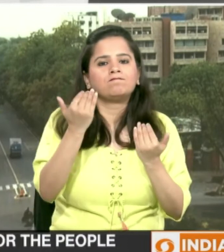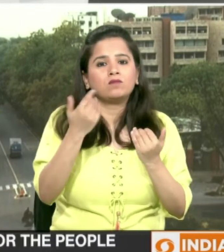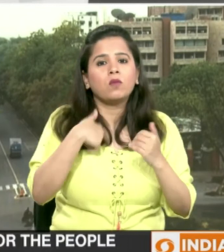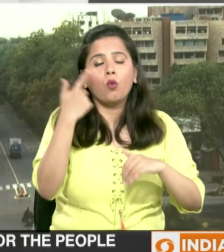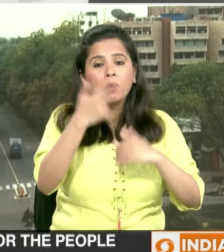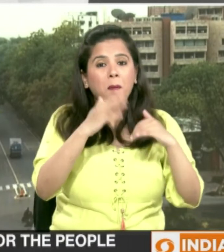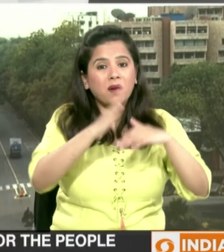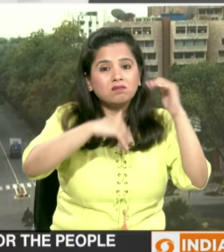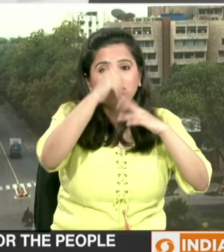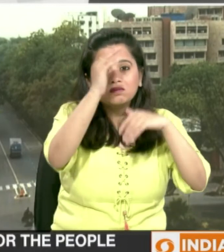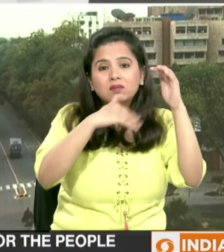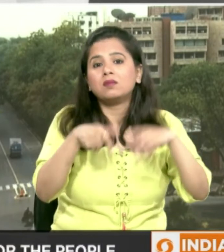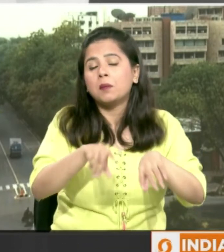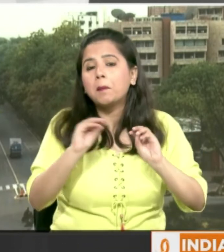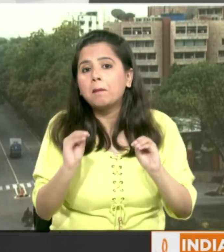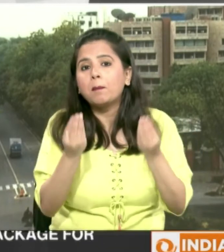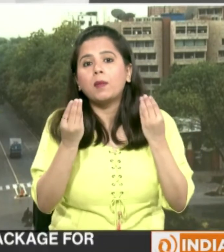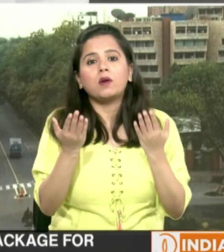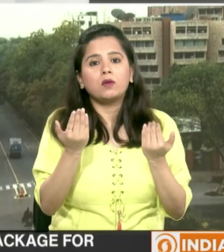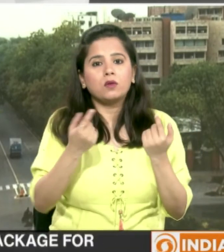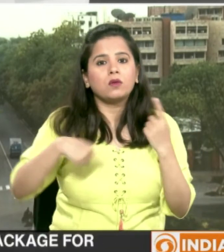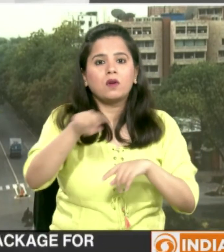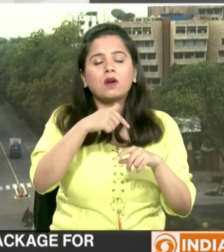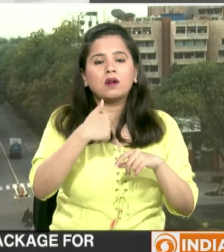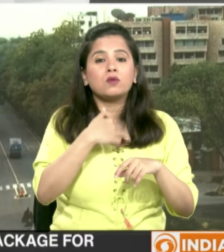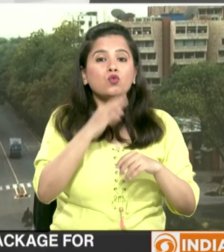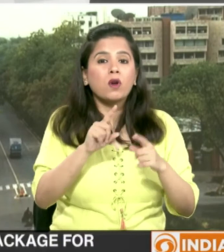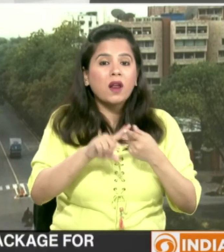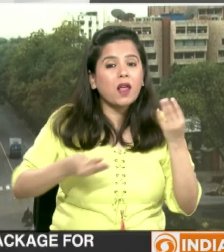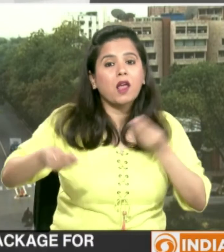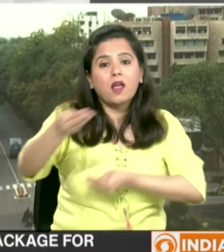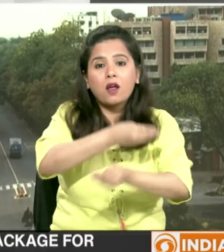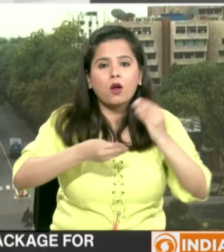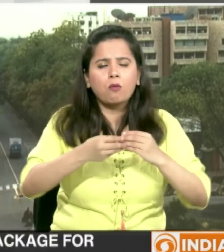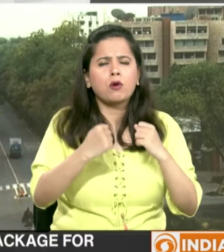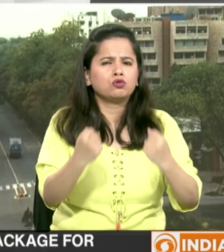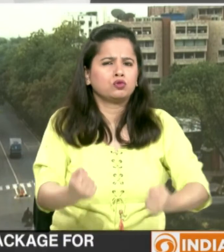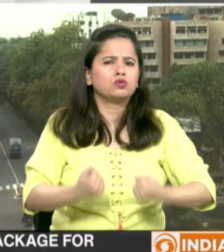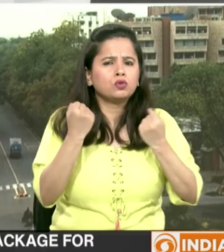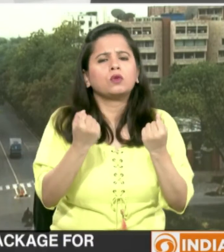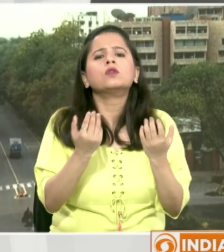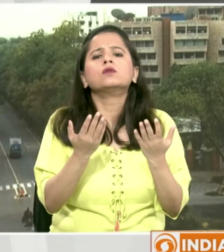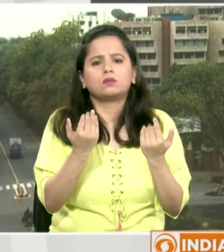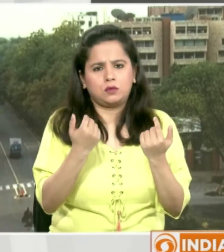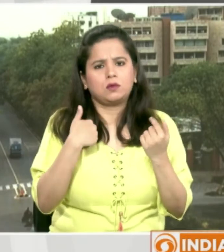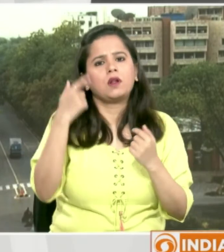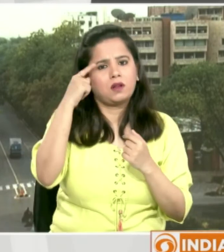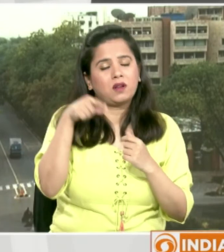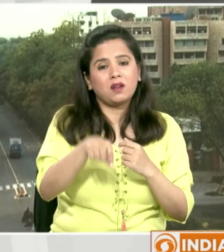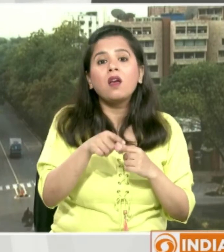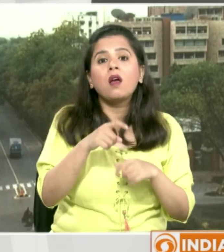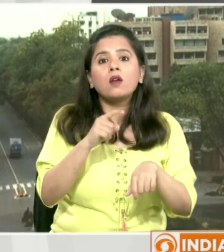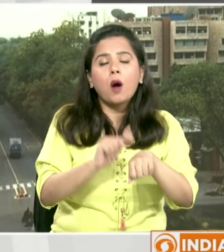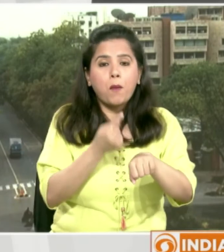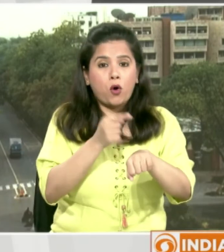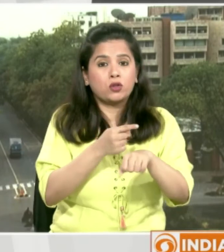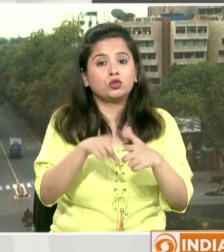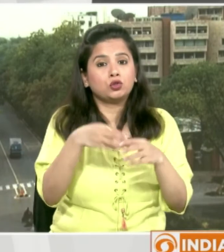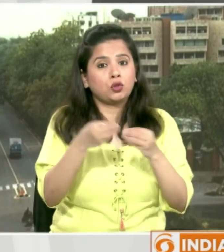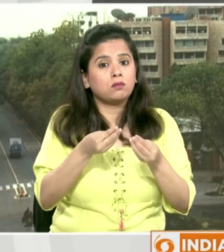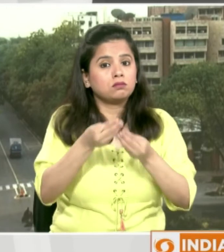बल देने वाला होगा और देश की आर्थिक गतिविधियों को मजबूत करने वाला होगा, रोजगार के अवसर सृजित करने वाला